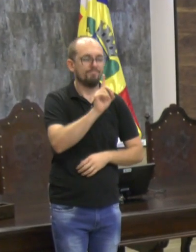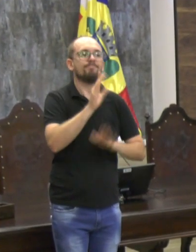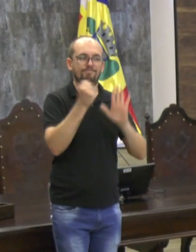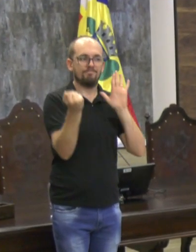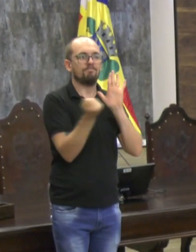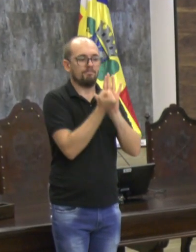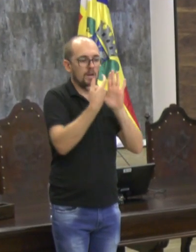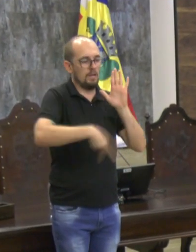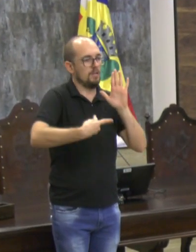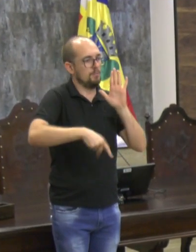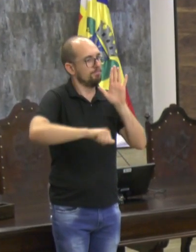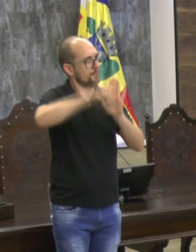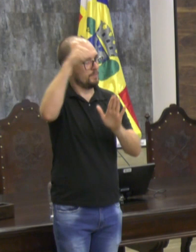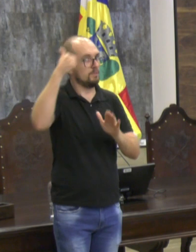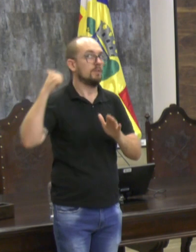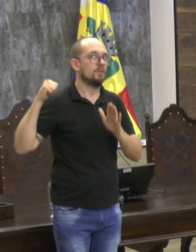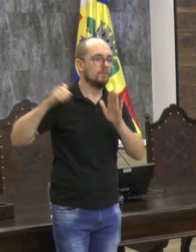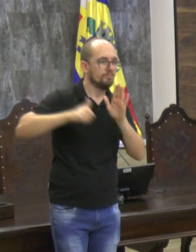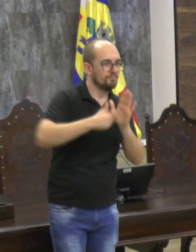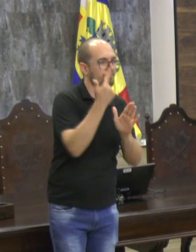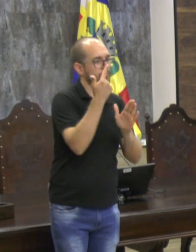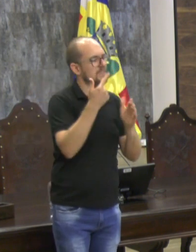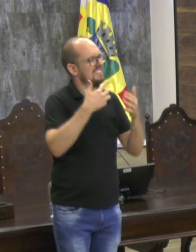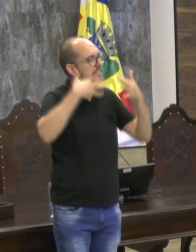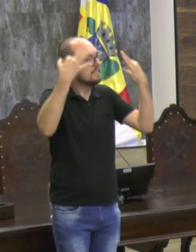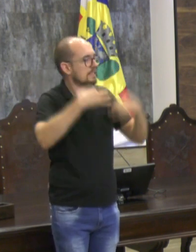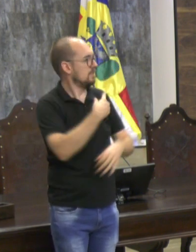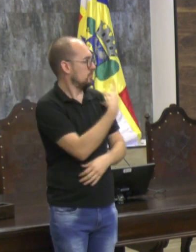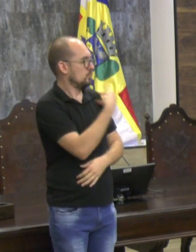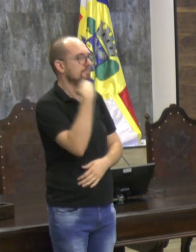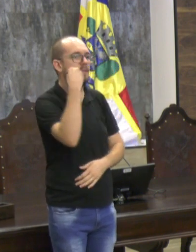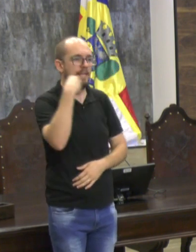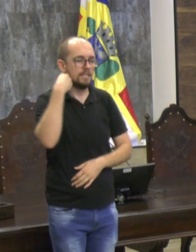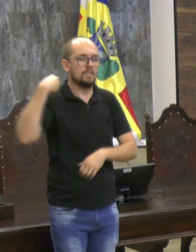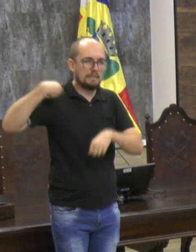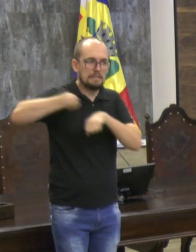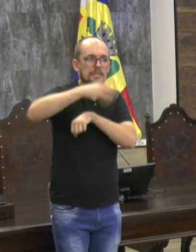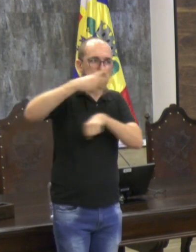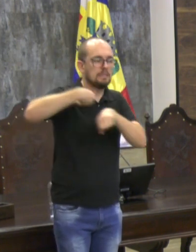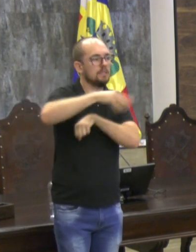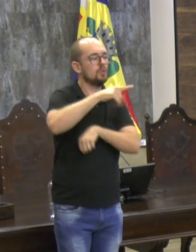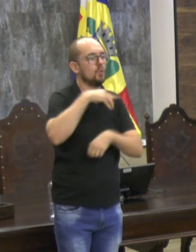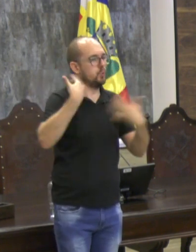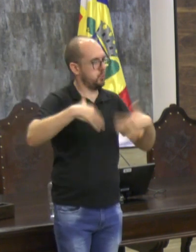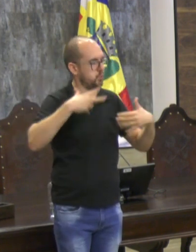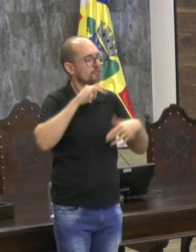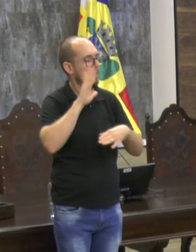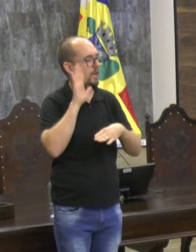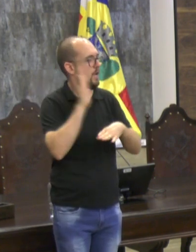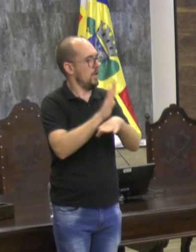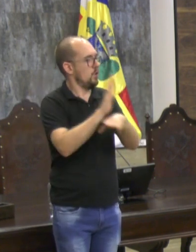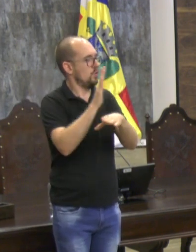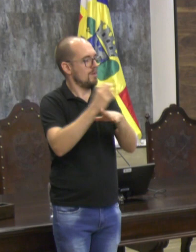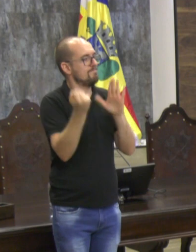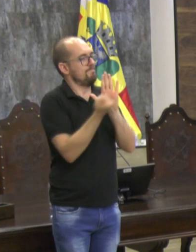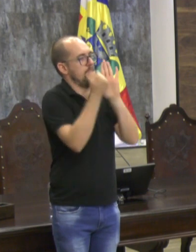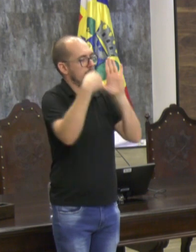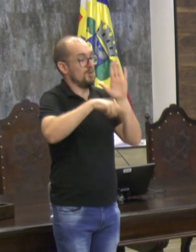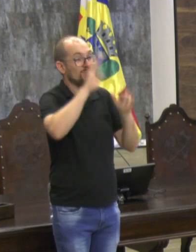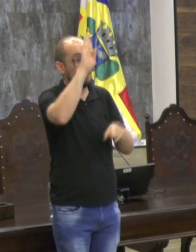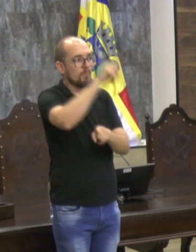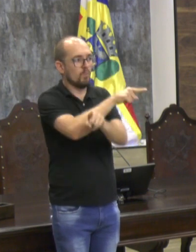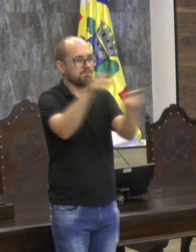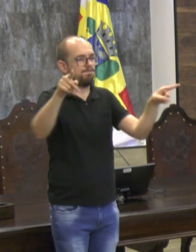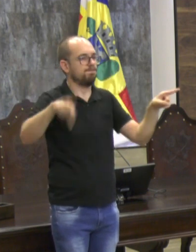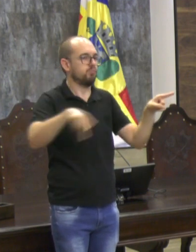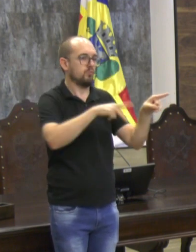a nossa cidade, e eu tenho certeza que toda essa sua experiência que foi passada hoje também é um novo marco, principalmente para esses